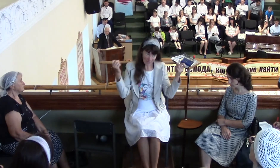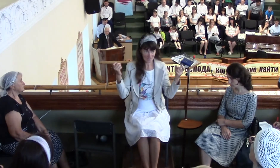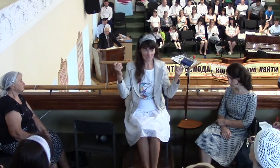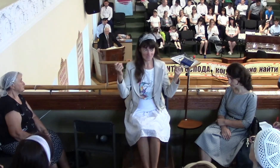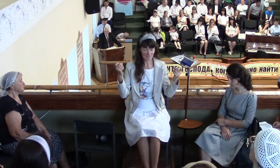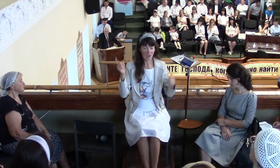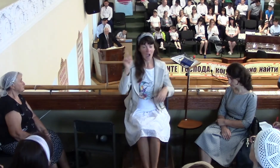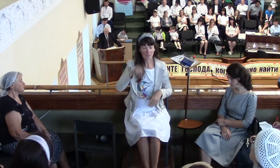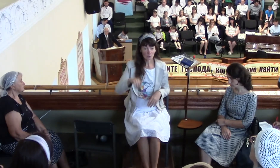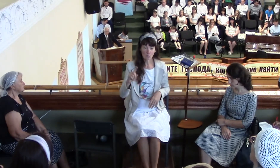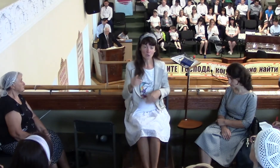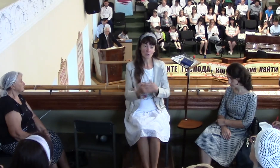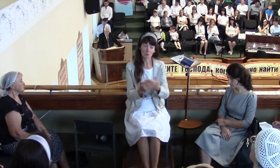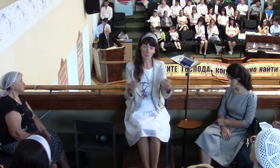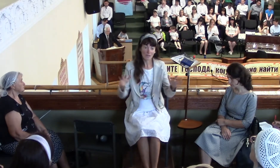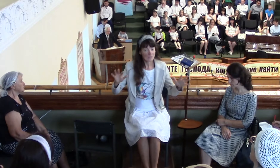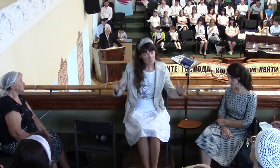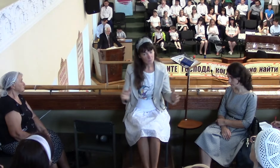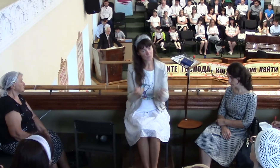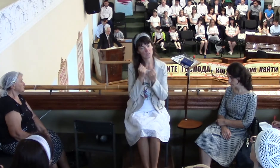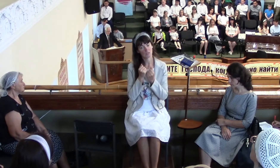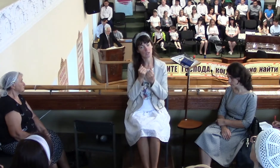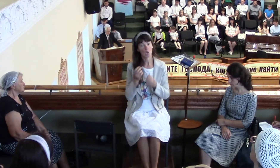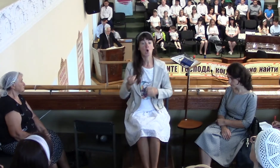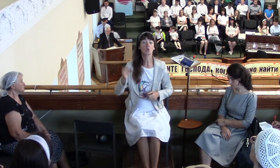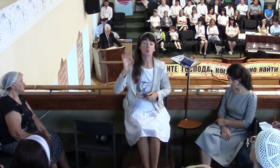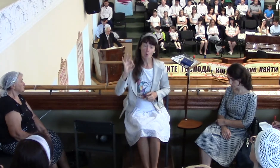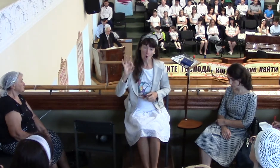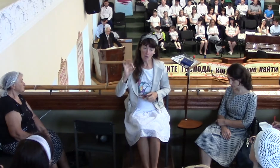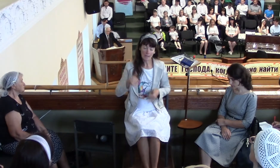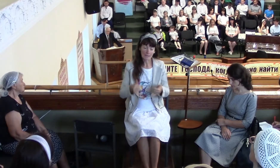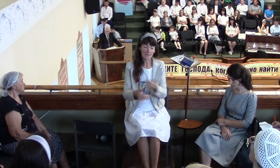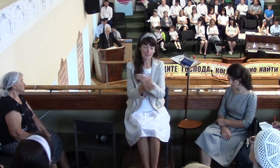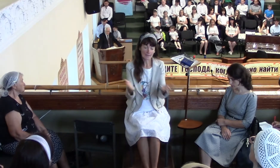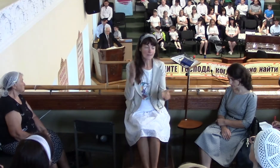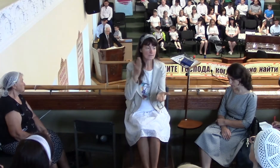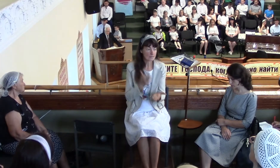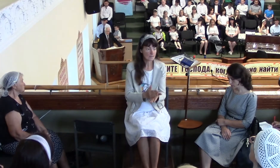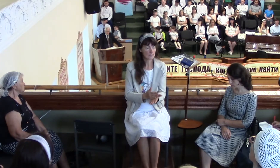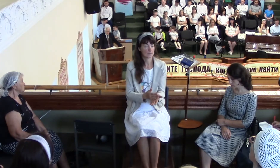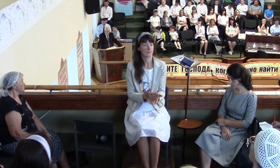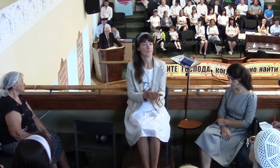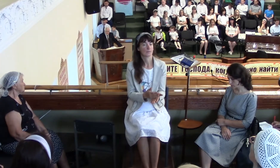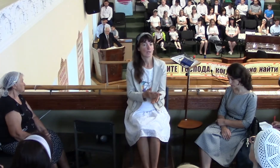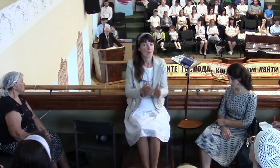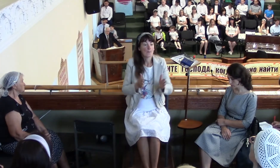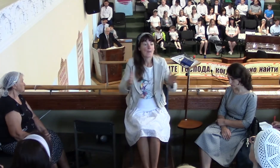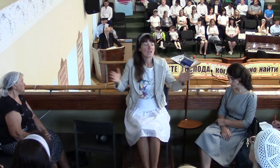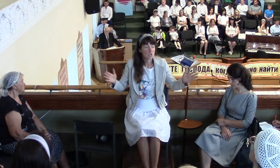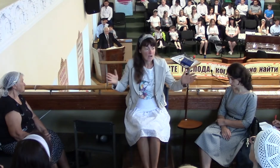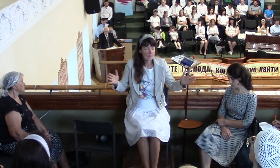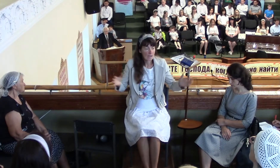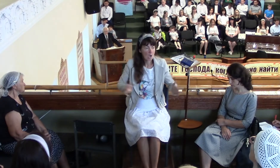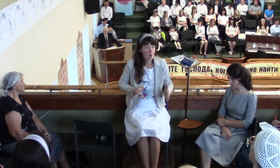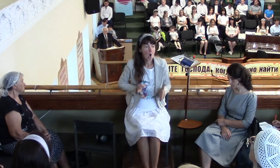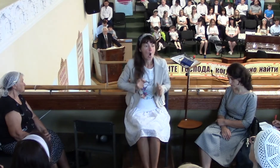Но на нас наложена большая ответственность. Мы дети Божьи. И как дети Божьи